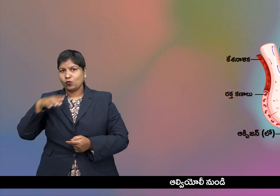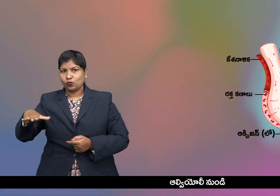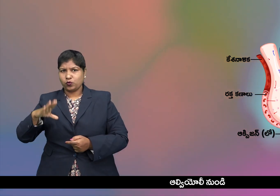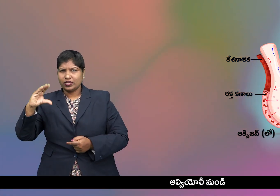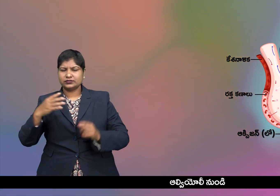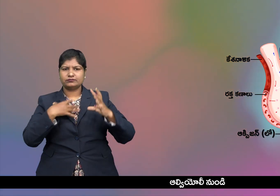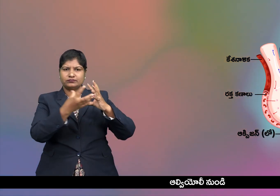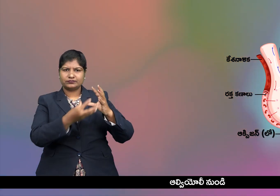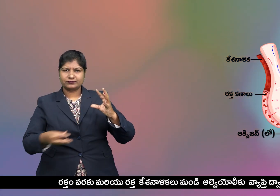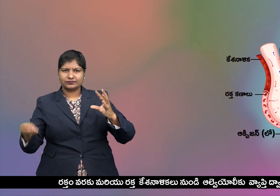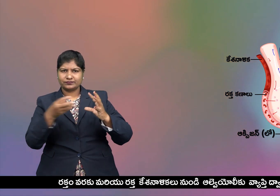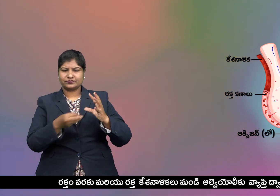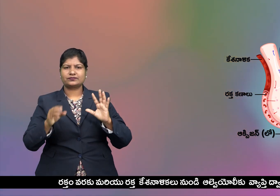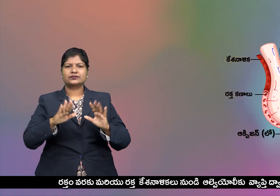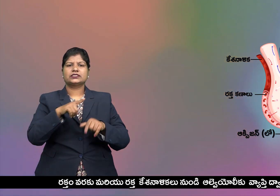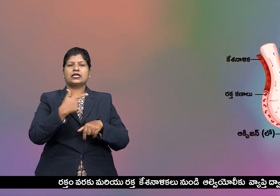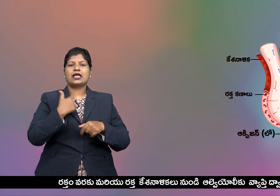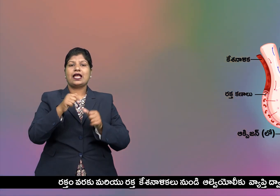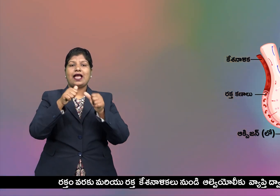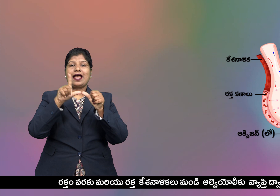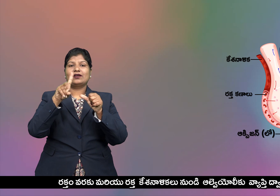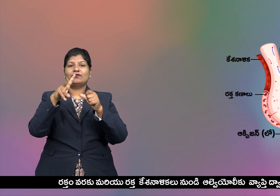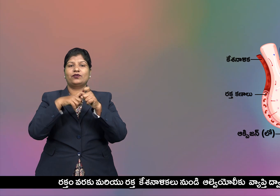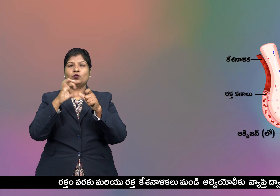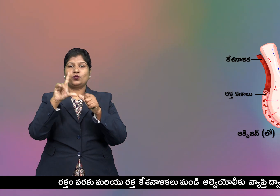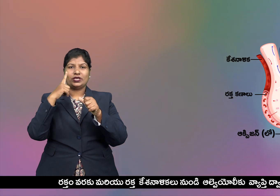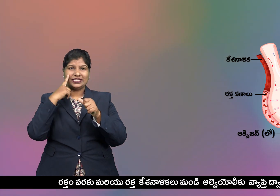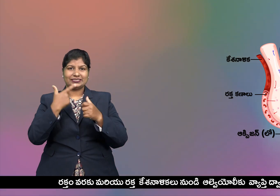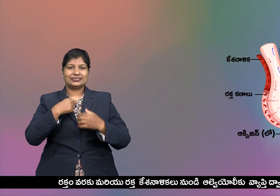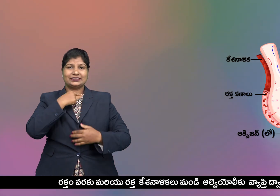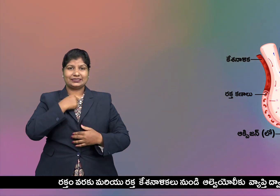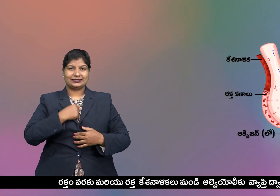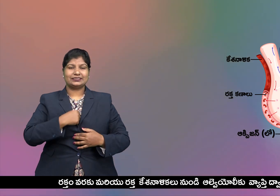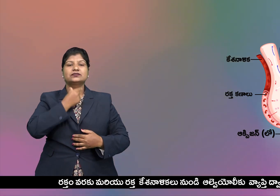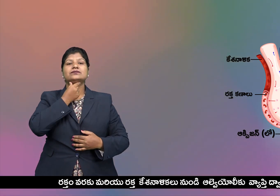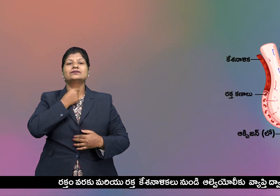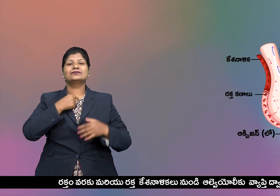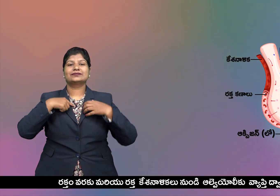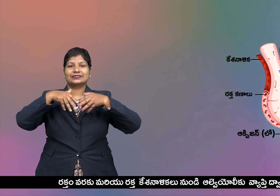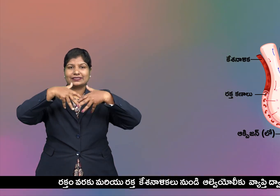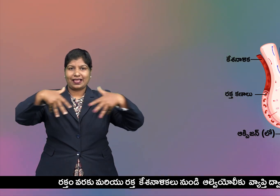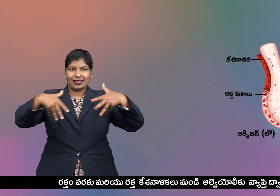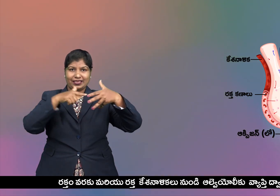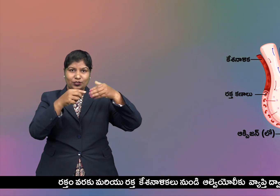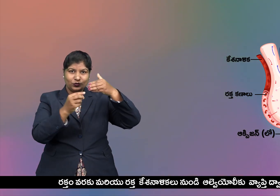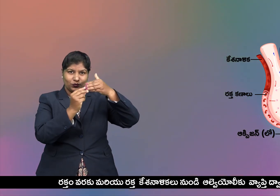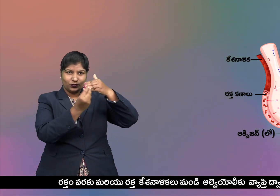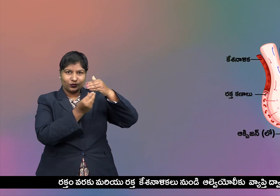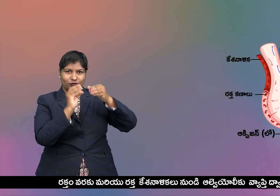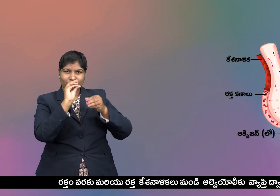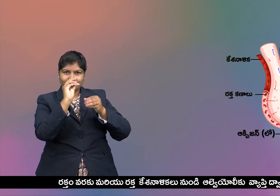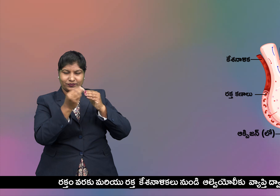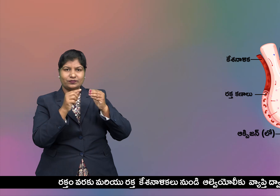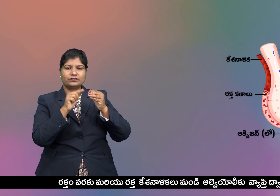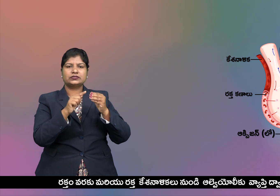ఆల్వియోలి నుండి రక్తం వరకు మరియు రక్తకేశ నాళికల నుండి ఆల్వియోలీకు